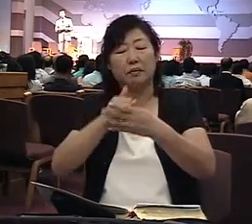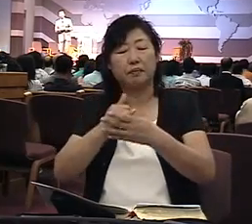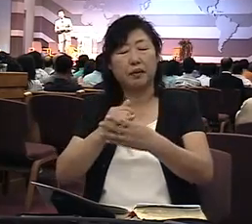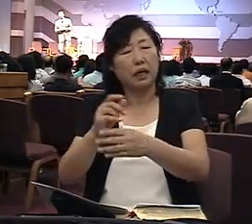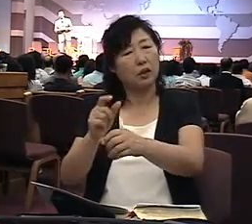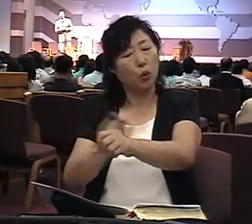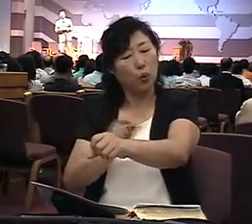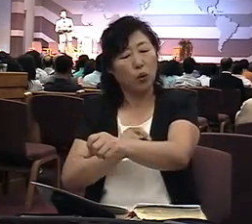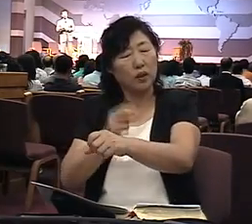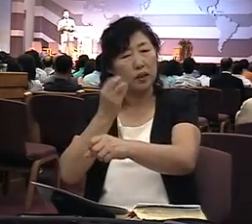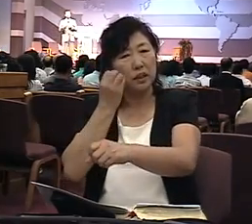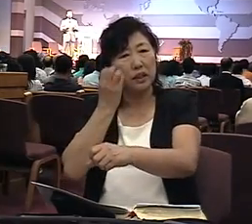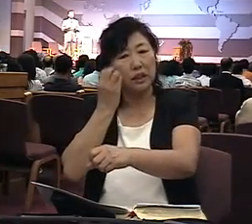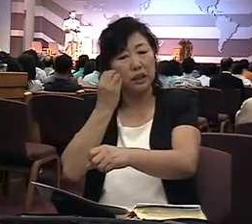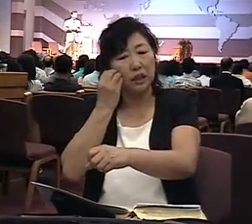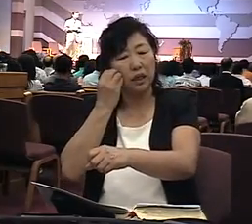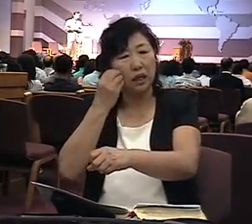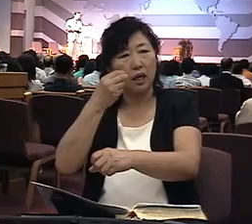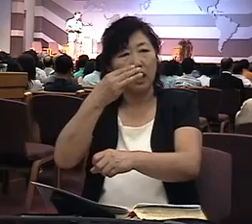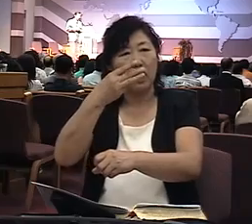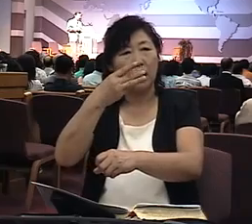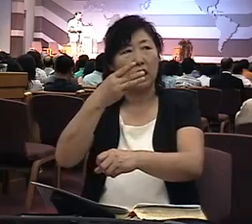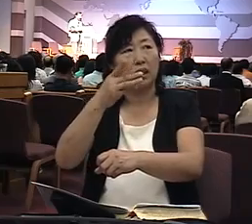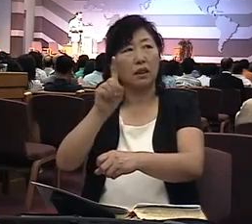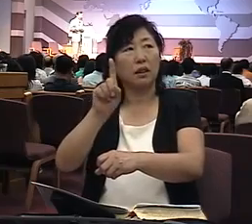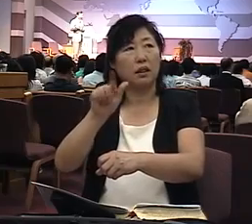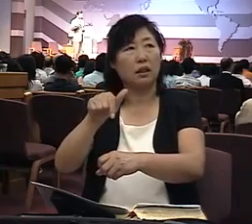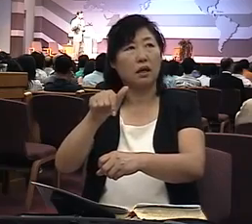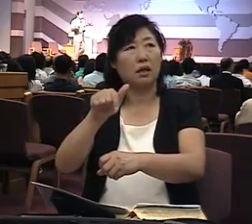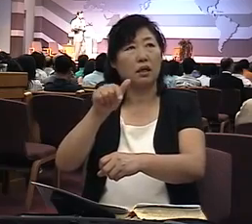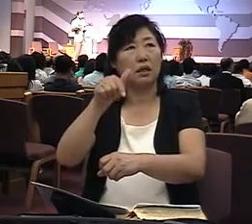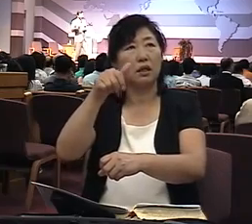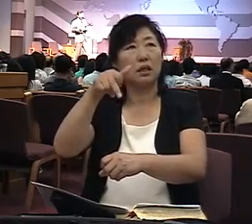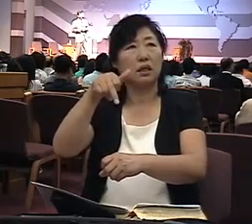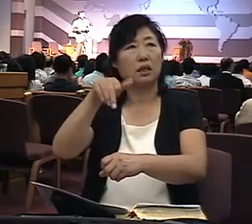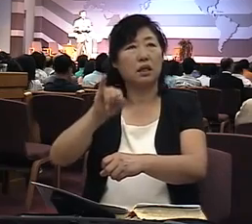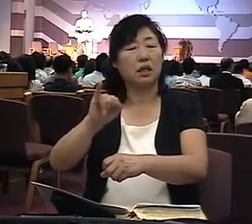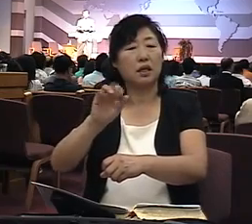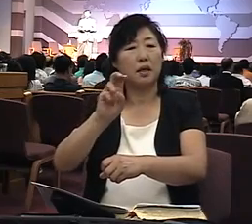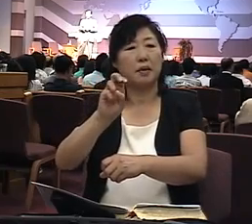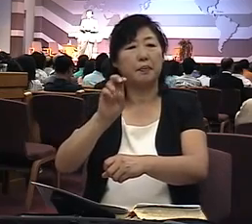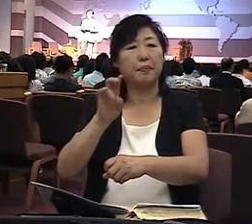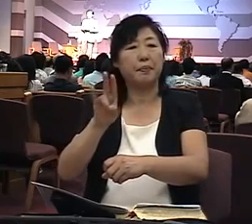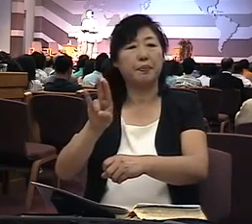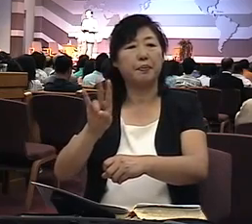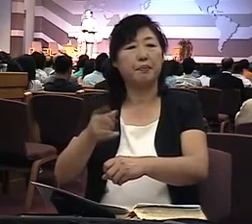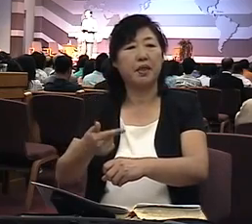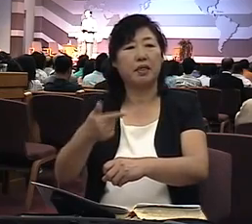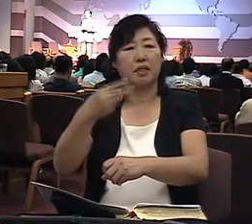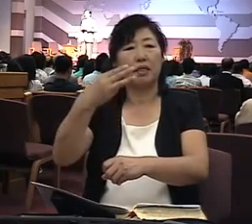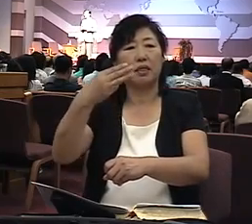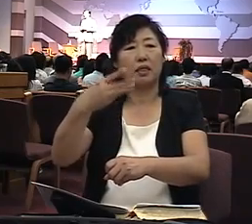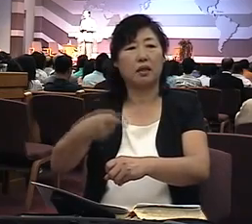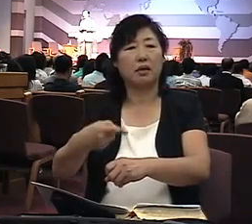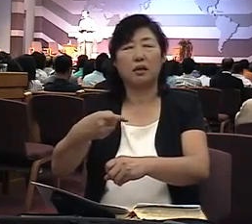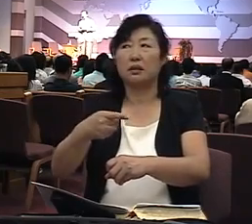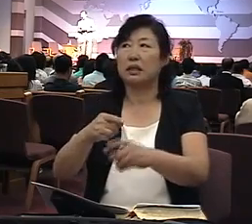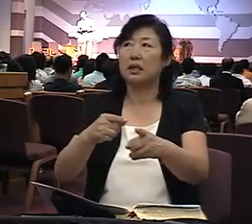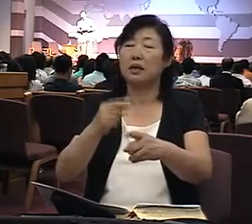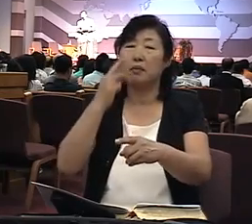독특하고 신기한 그 다큐멘터리를 실은 프로그램이었는데, 70년대 제가 이제 미국에서 자라면서 이것을 아주 즐겨봤는데요. 어느